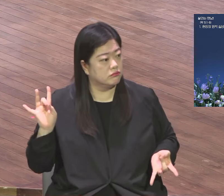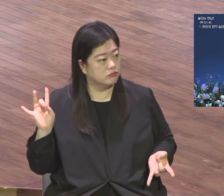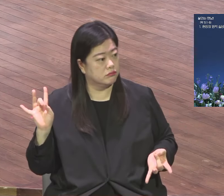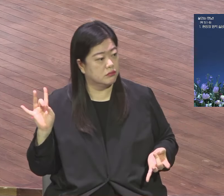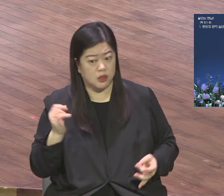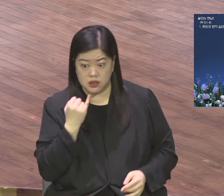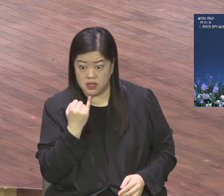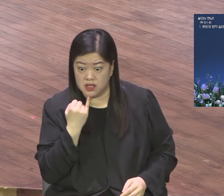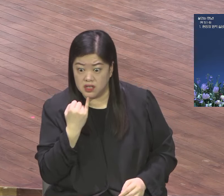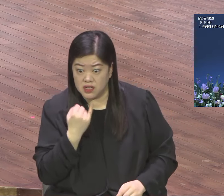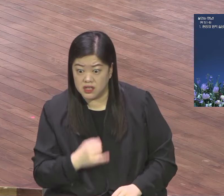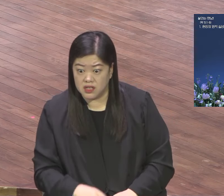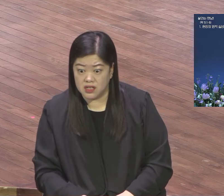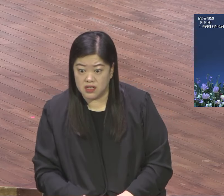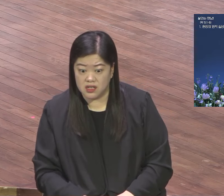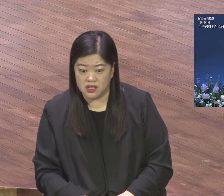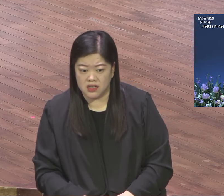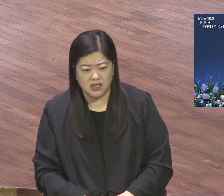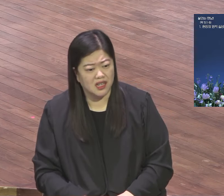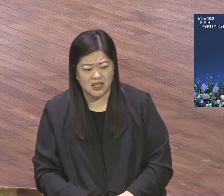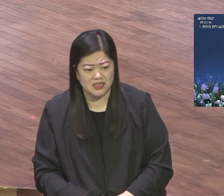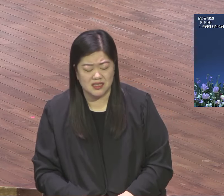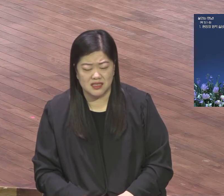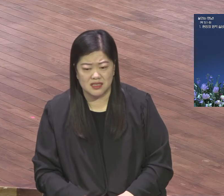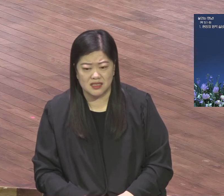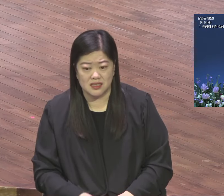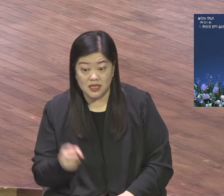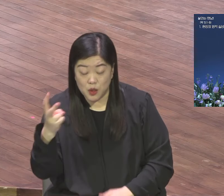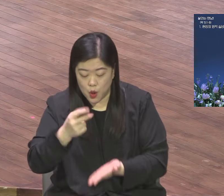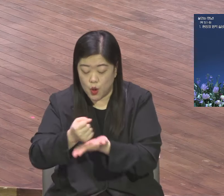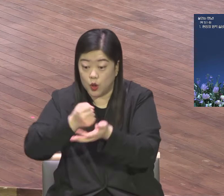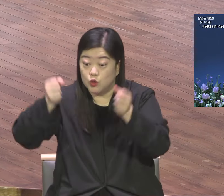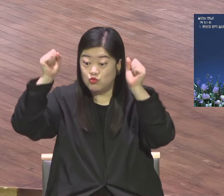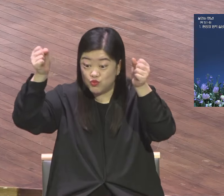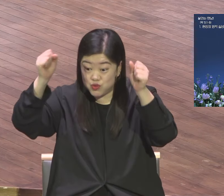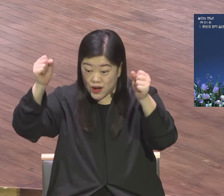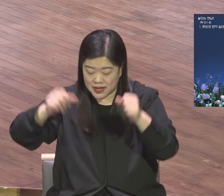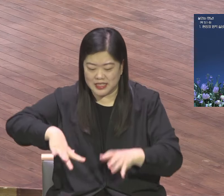처음에는 뭔가 무당이 알려주는 게 되는 것처럼 보입니다.